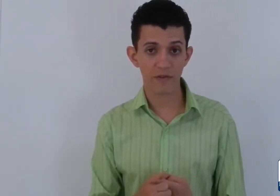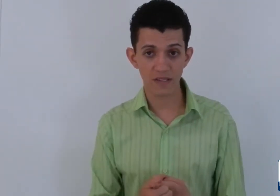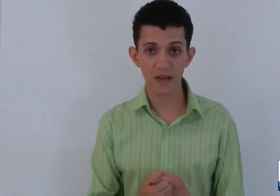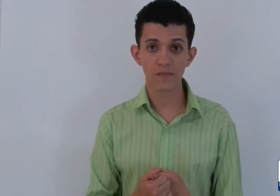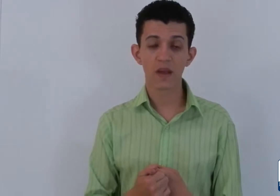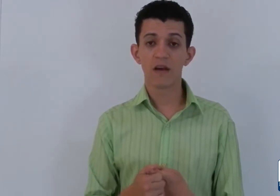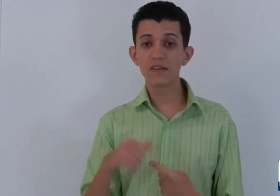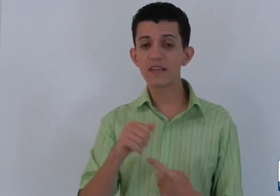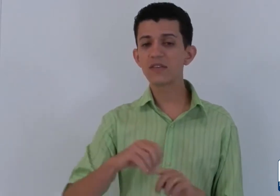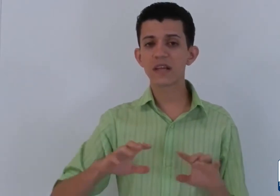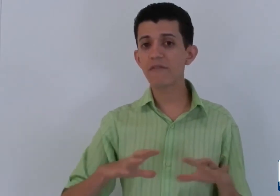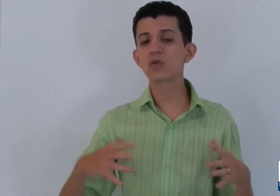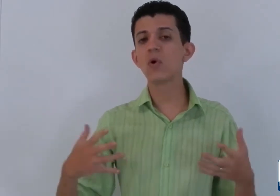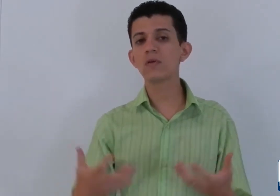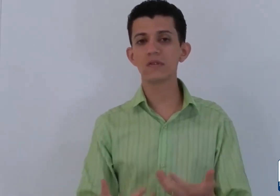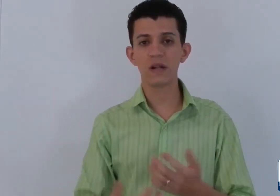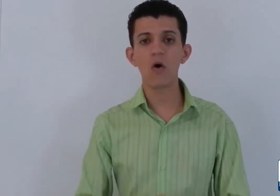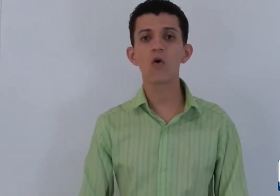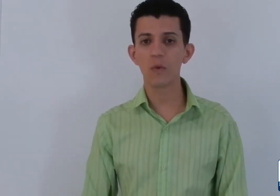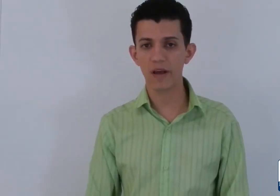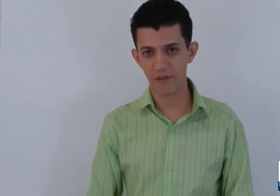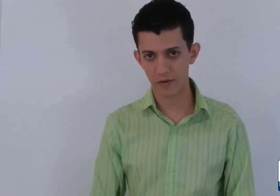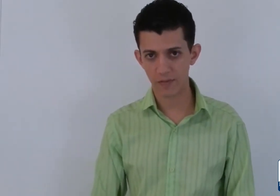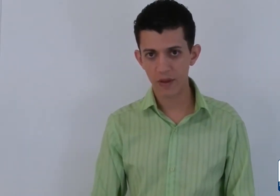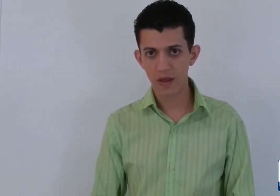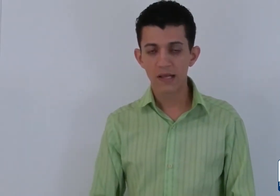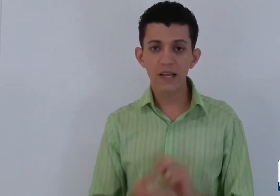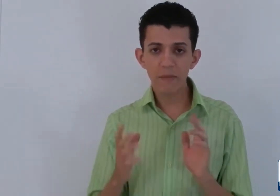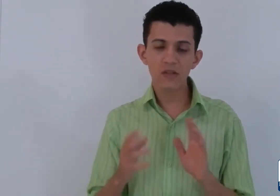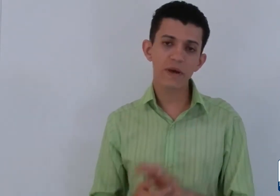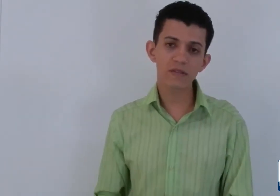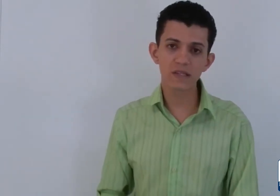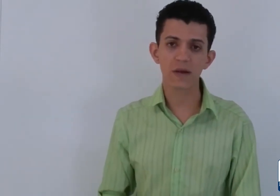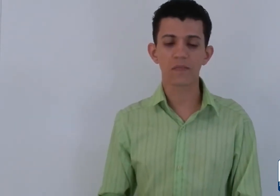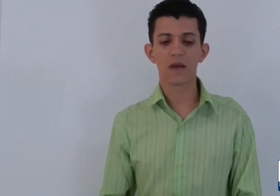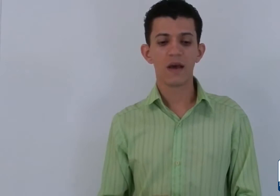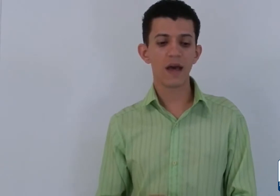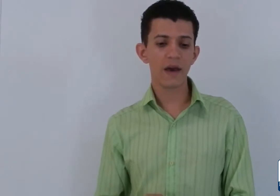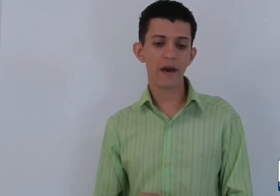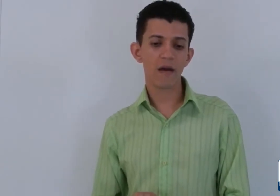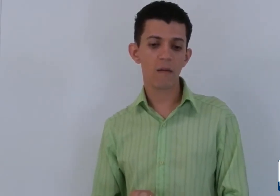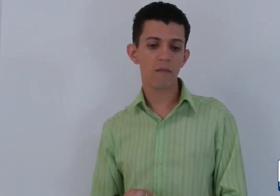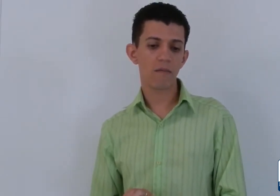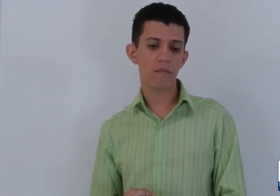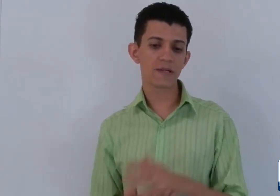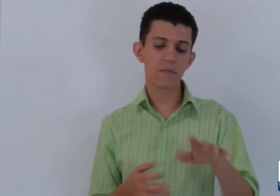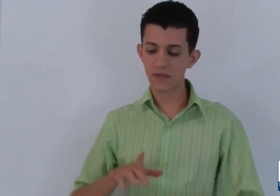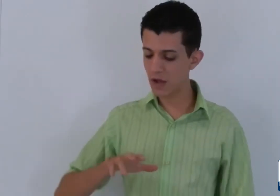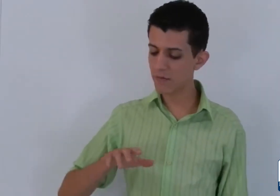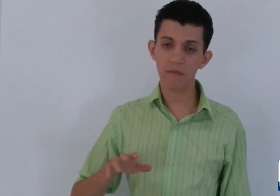fazia, você descreve todo o sinal como ele é feito. Seria mais ou menos assim. Por exemplo, o sinal que minha